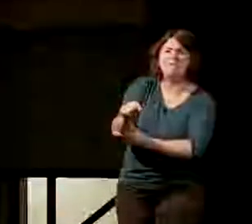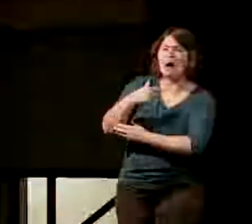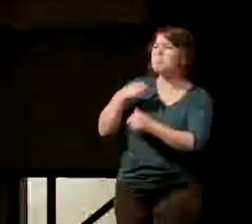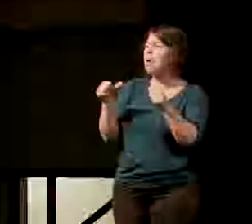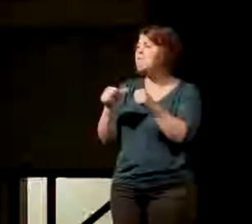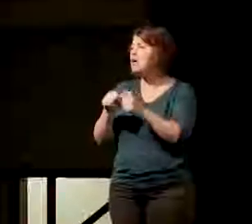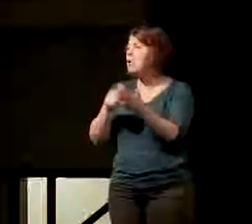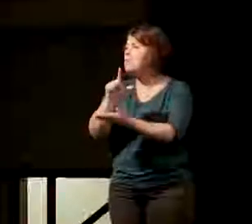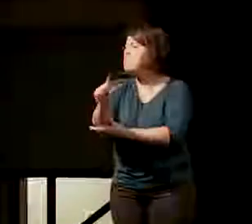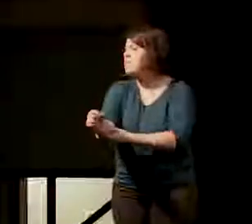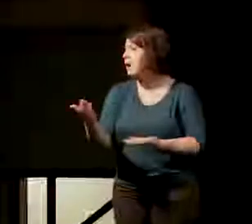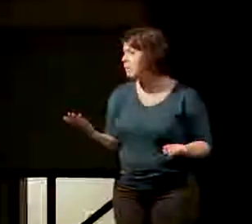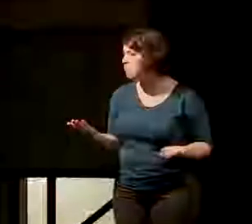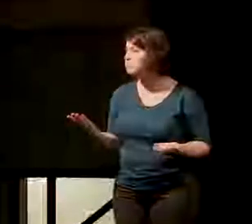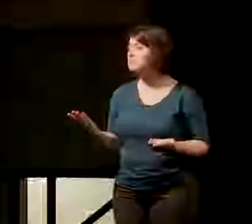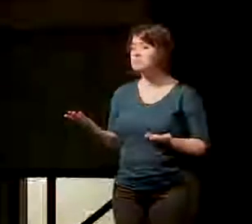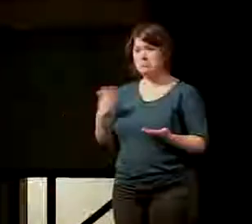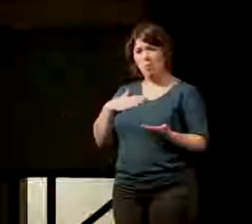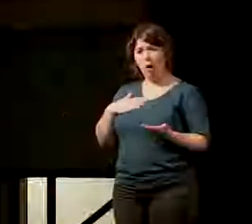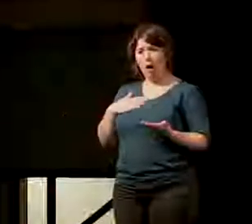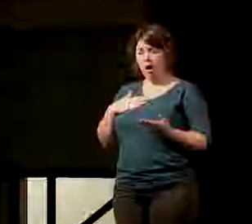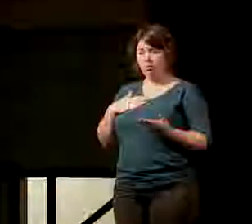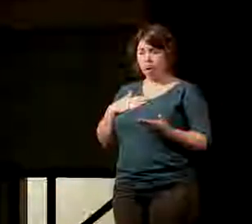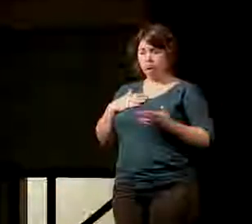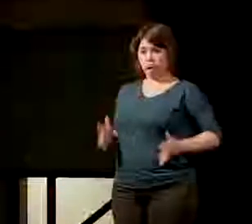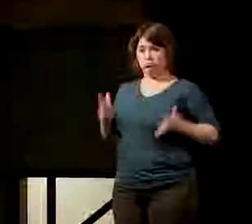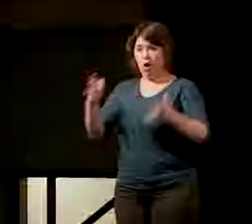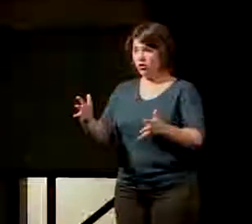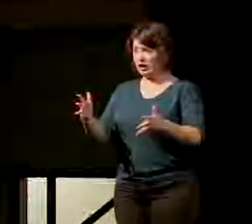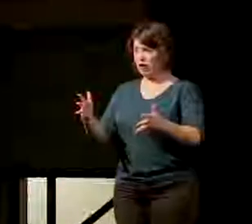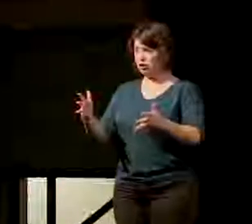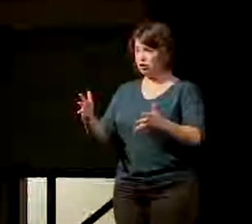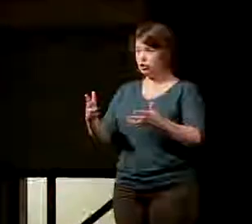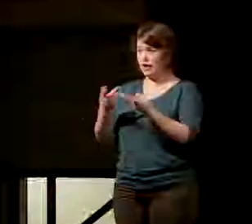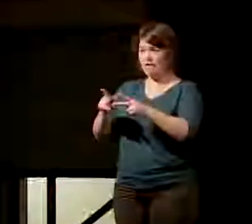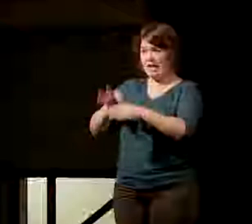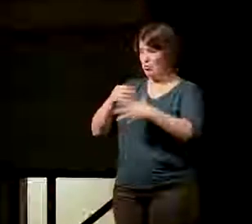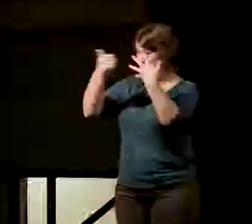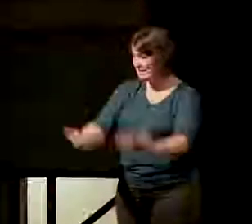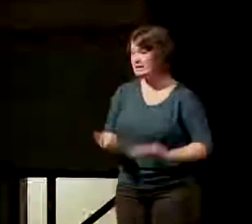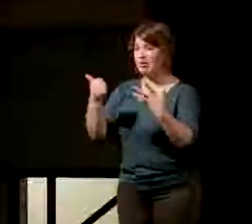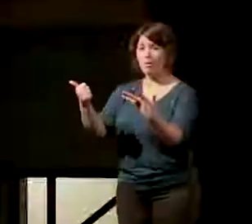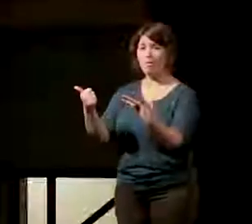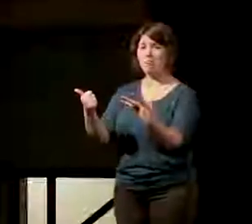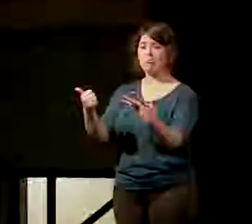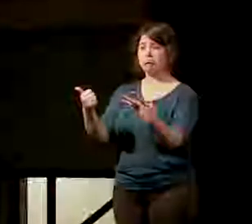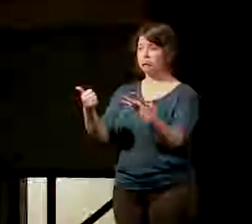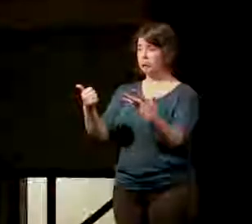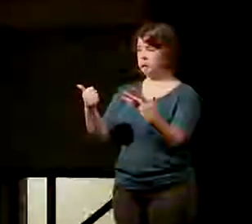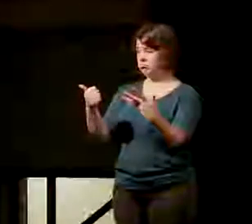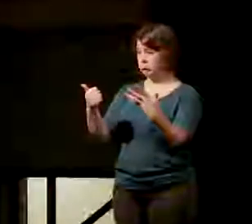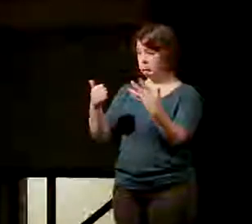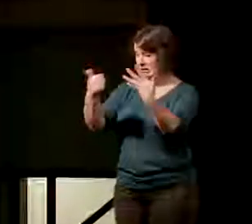je pourrais faire en 2020, mais je me suis engagé sur un mandat municipal de 6 ans, un